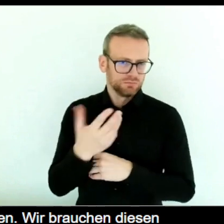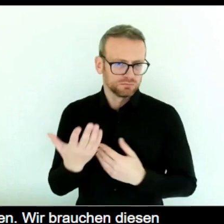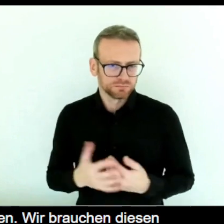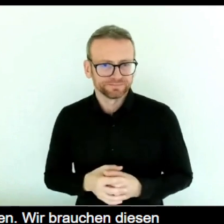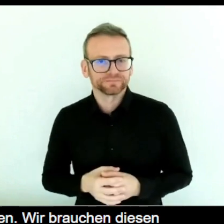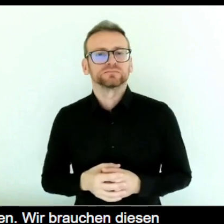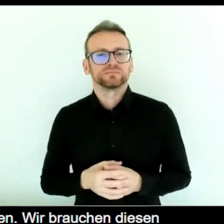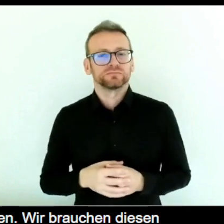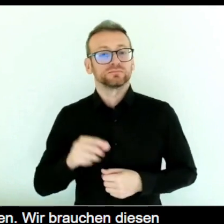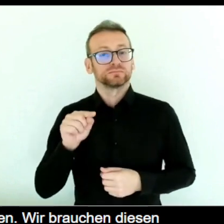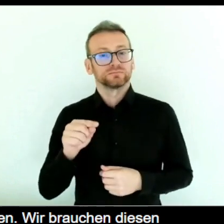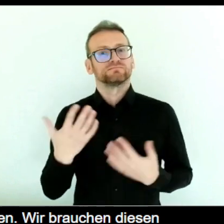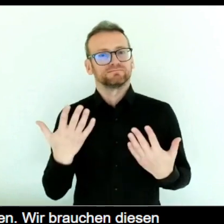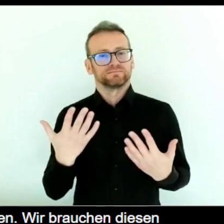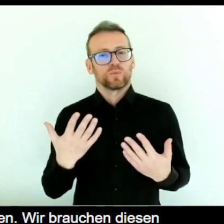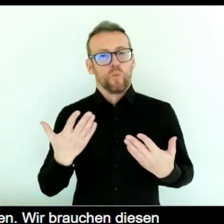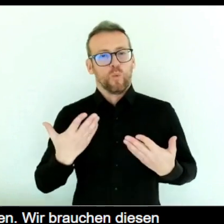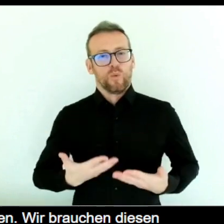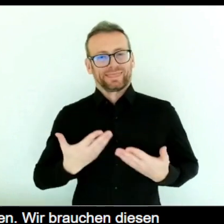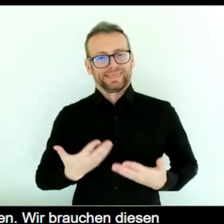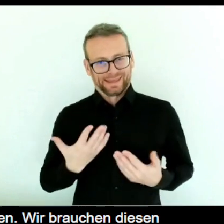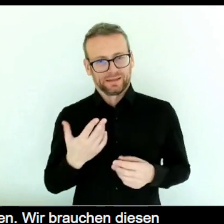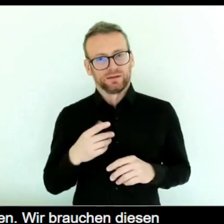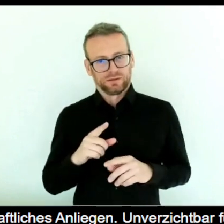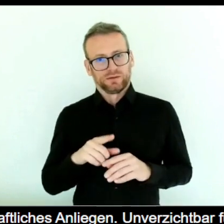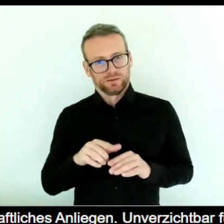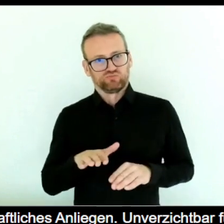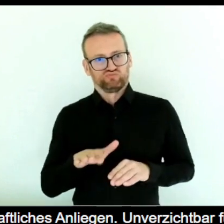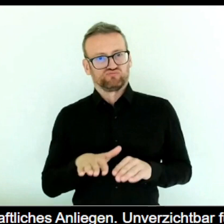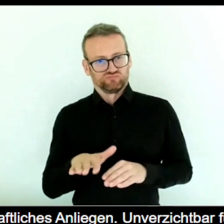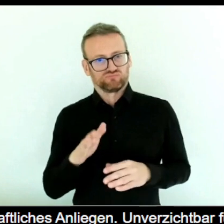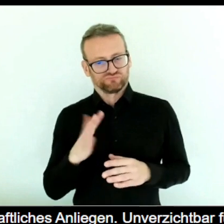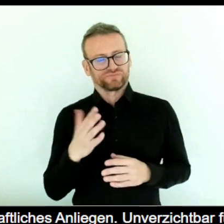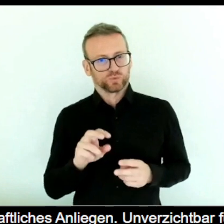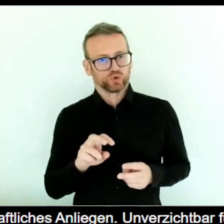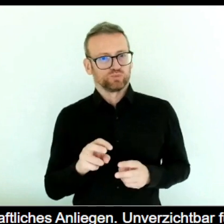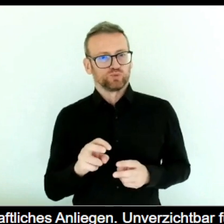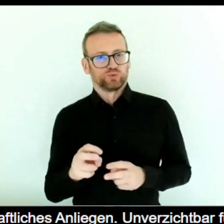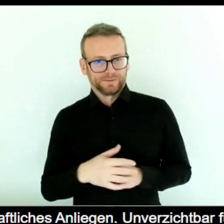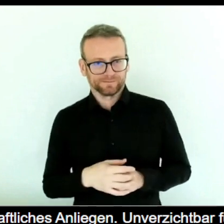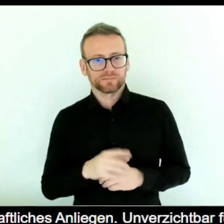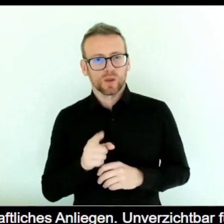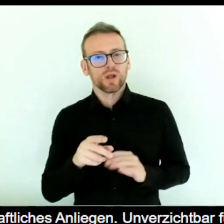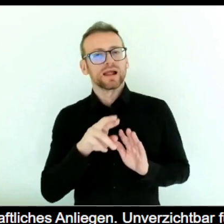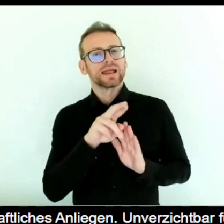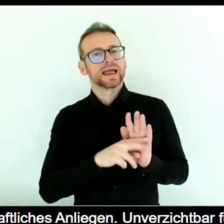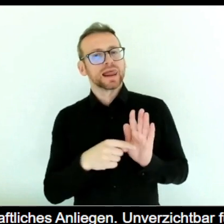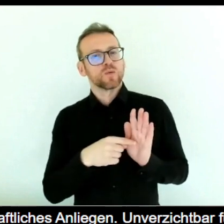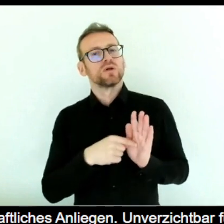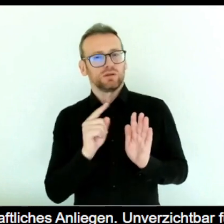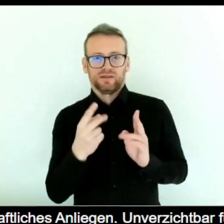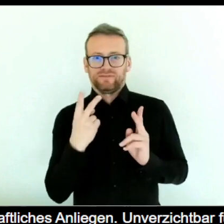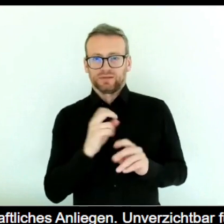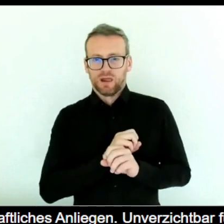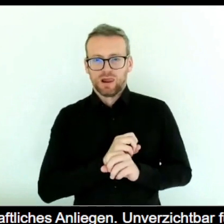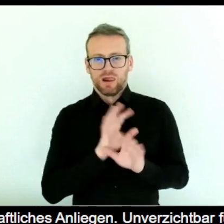angehoben. Zweitens haben wir praktisch bei ohne Höhenbegrenzung gilt es künftig für außerdem für